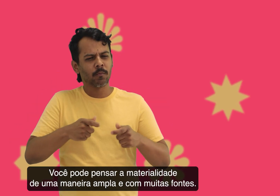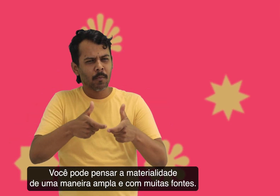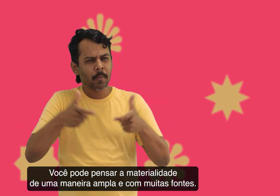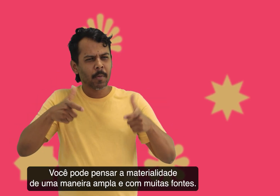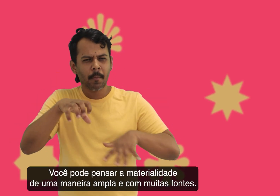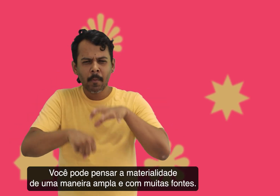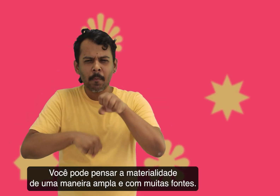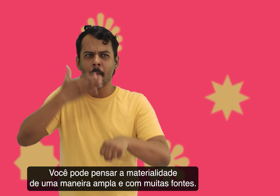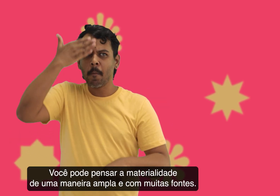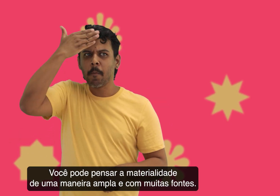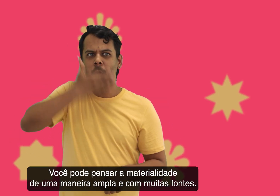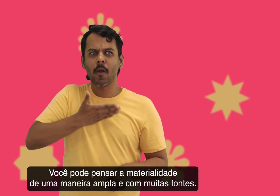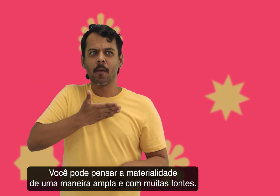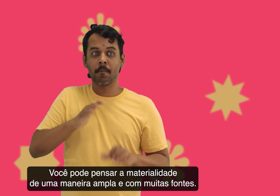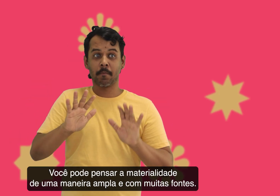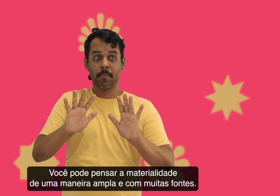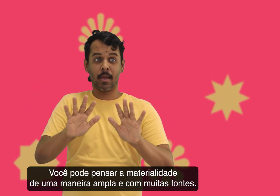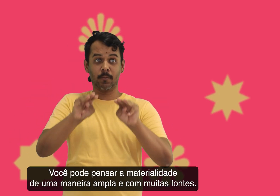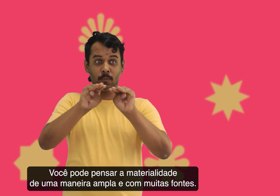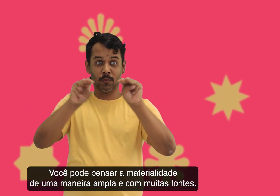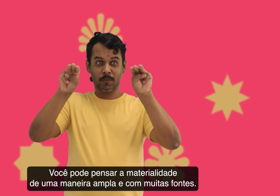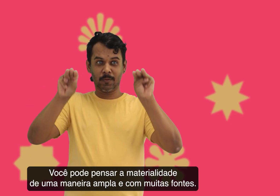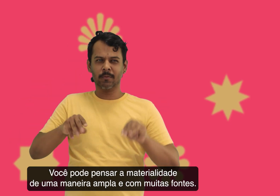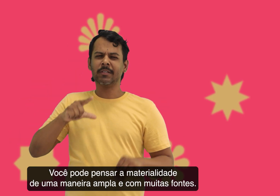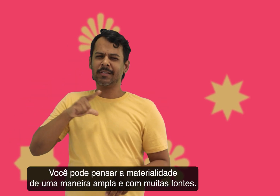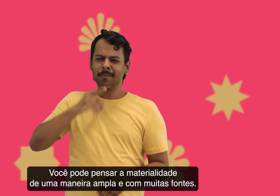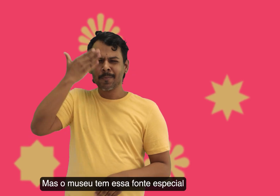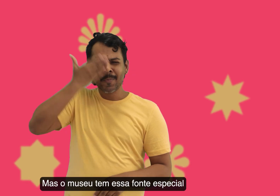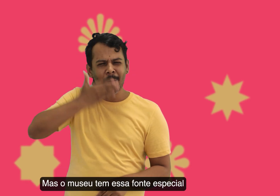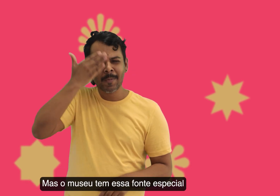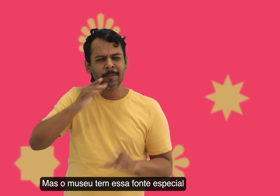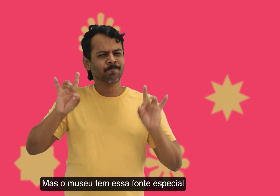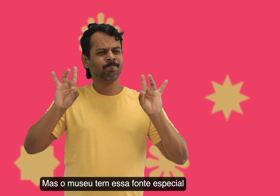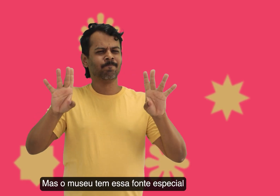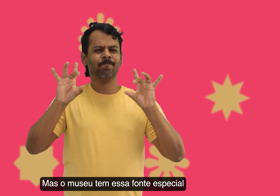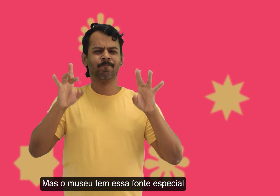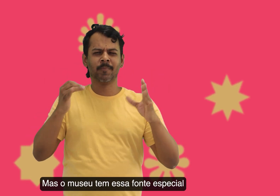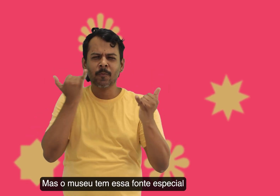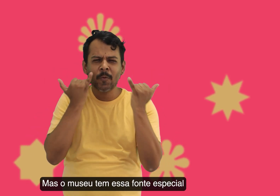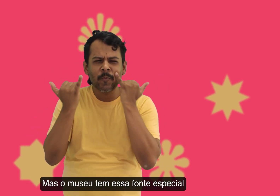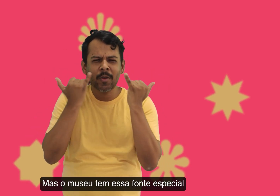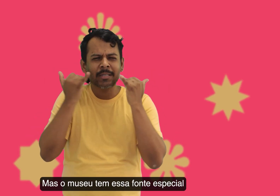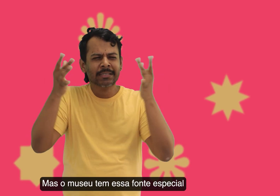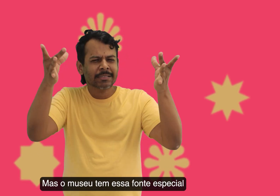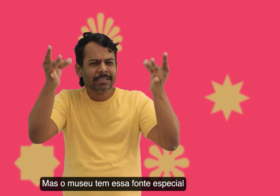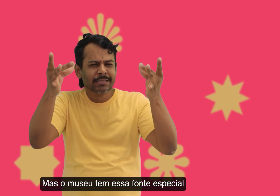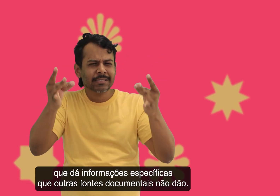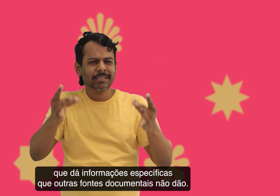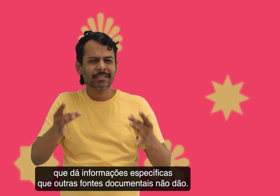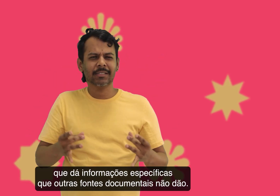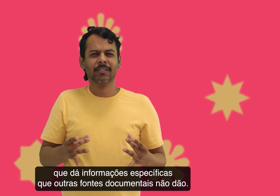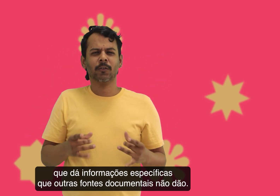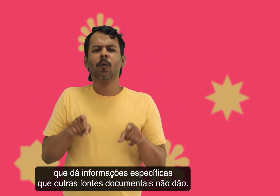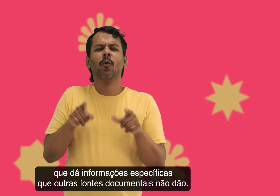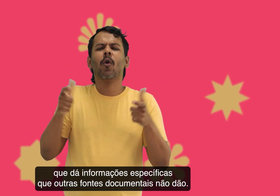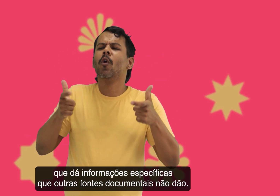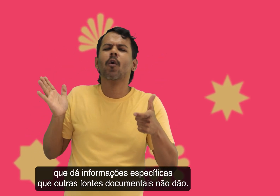pensar a materialidade de uma maneira ampla e com muitas fontes. Mas o museu tem essa fonte especial que dá